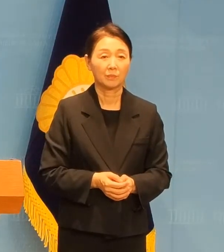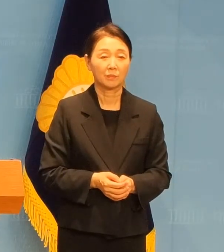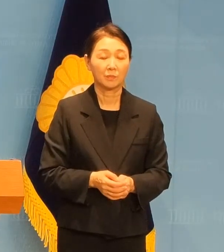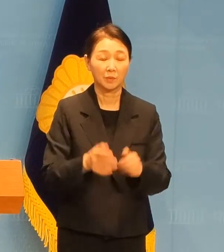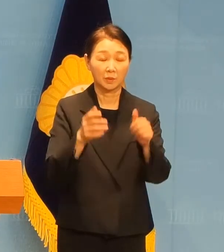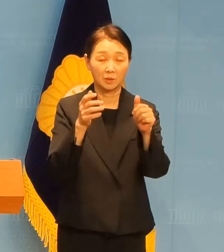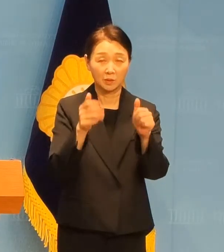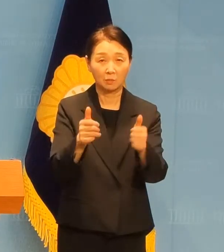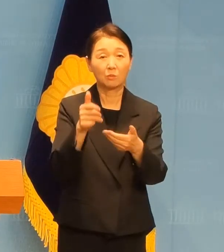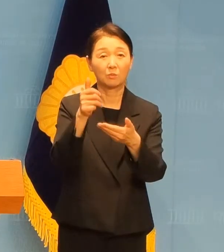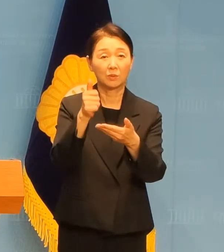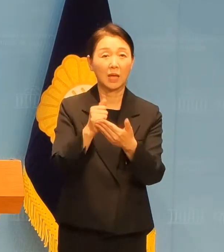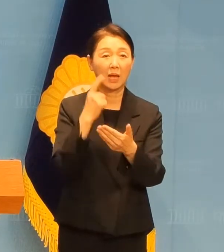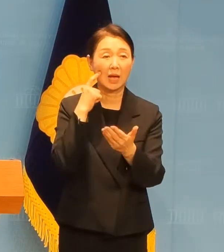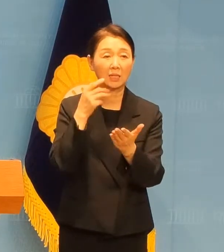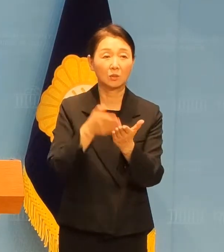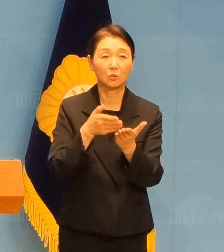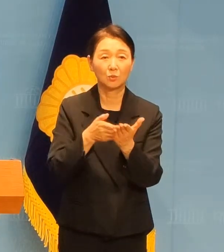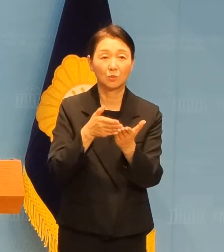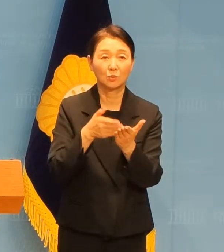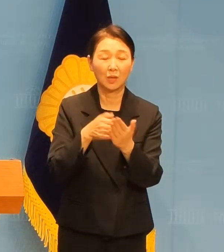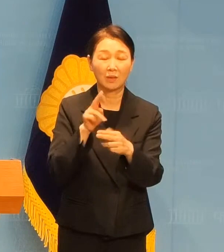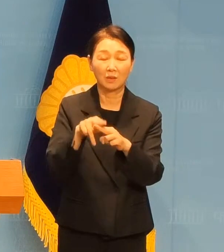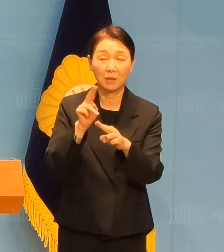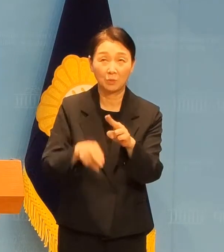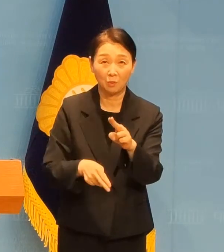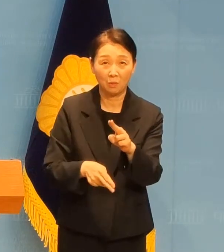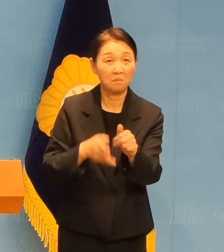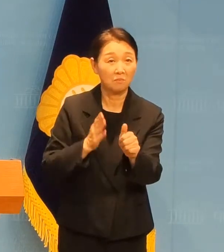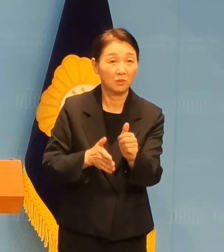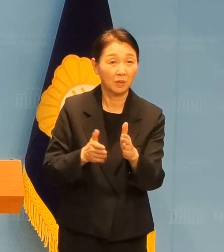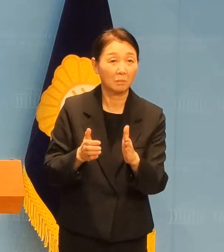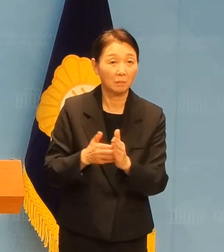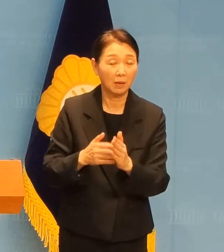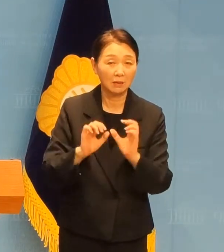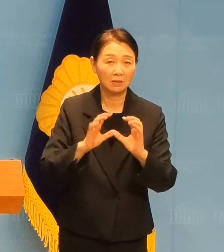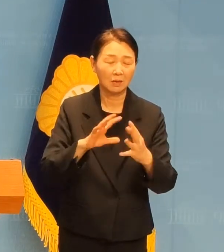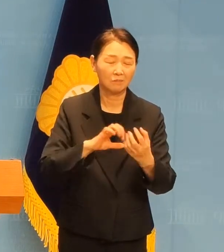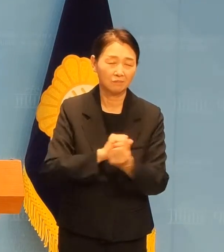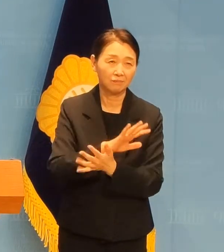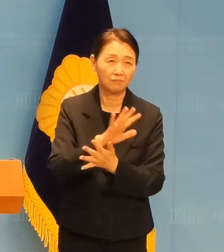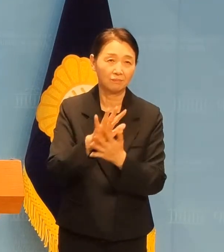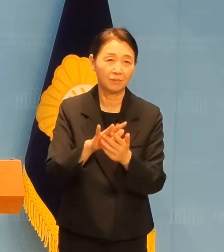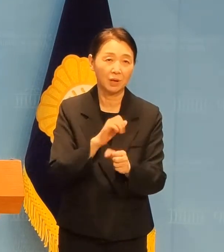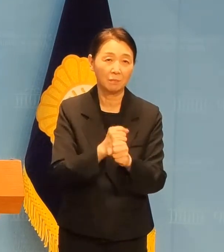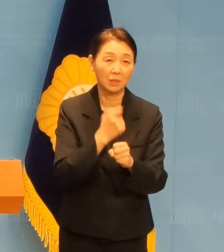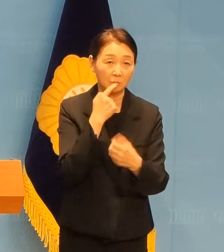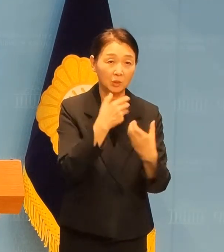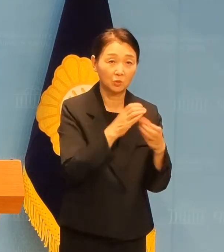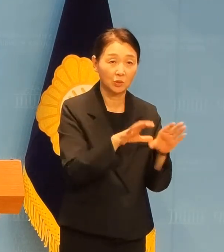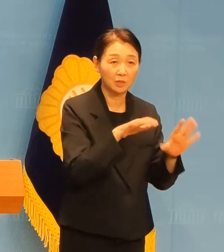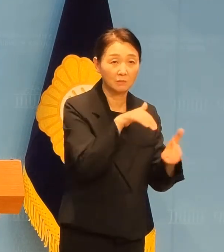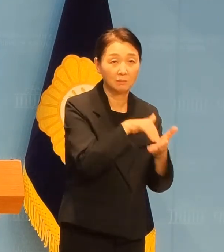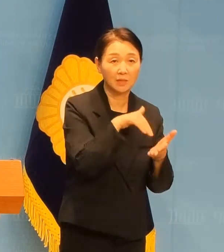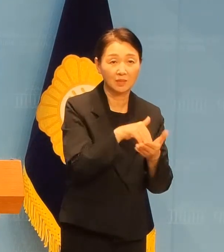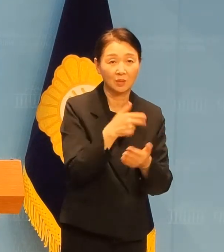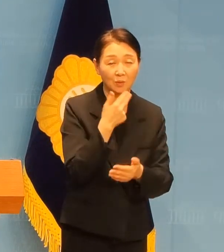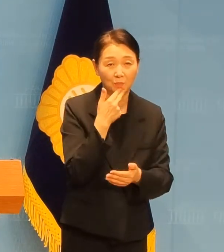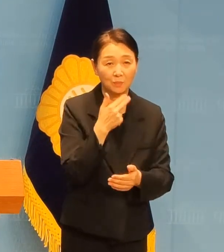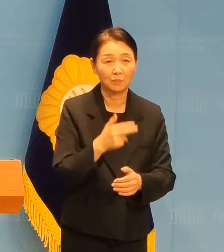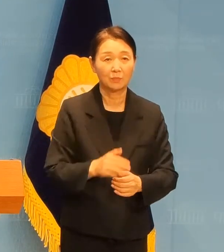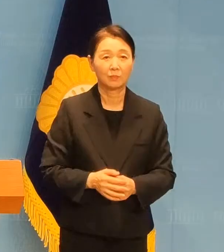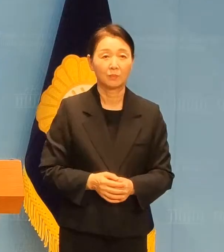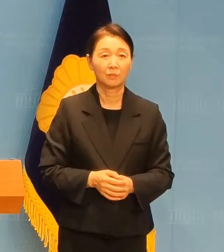수장을 가짜뉴스로 몰아세우고 나라를 쑥대밭으로 만들고도 민주당은 결코 반성하지